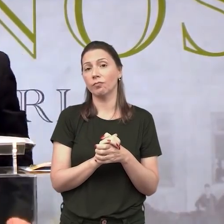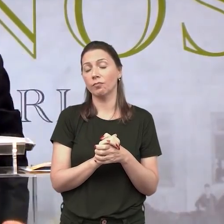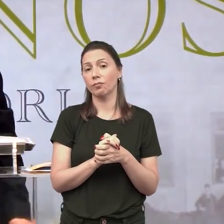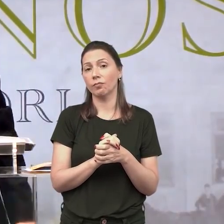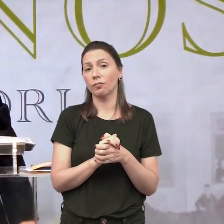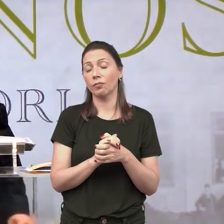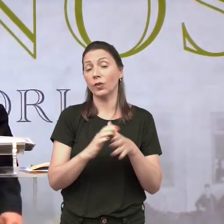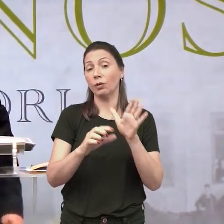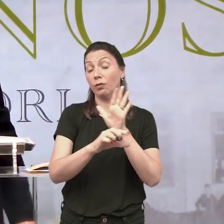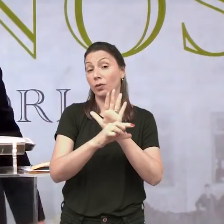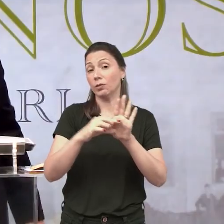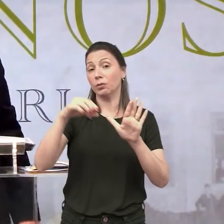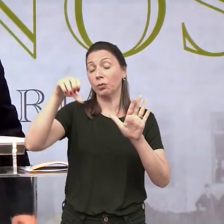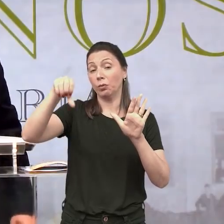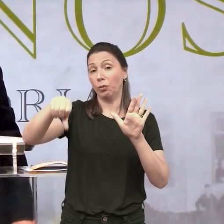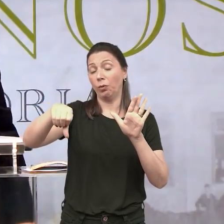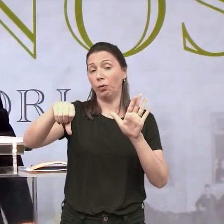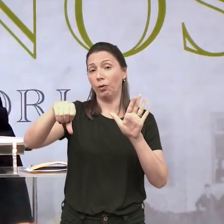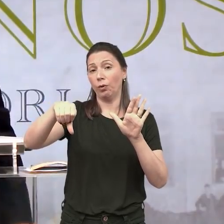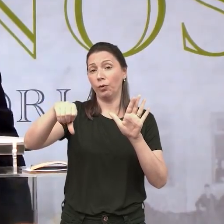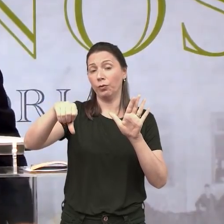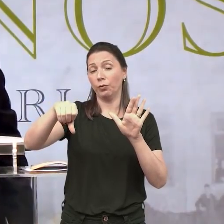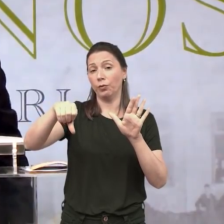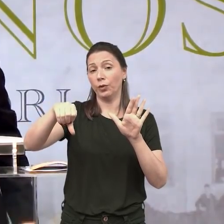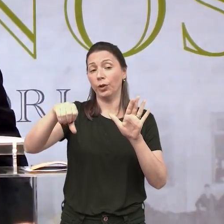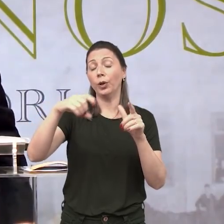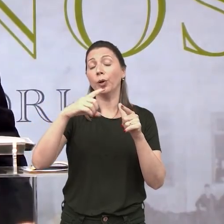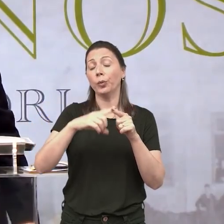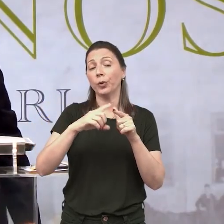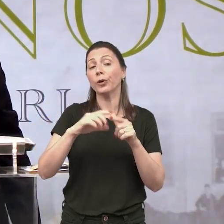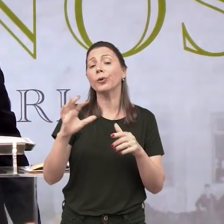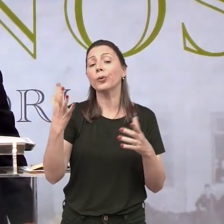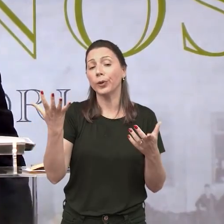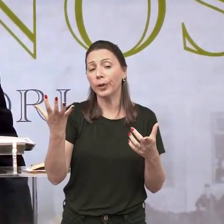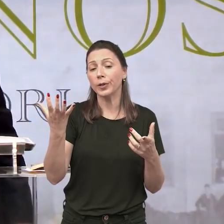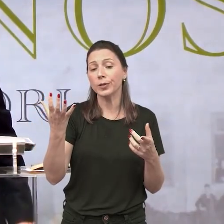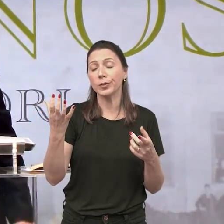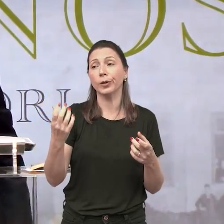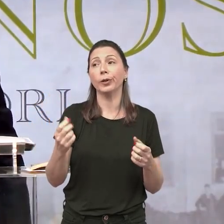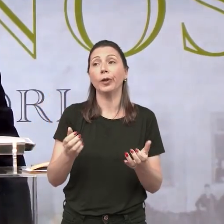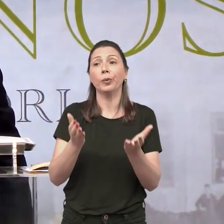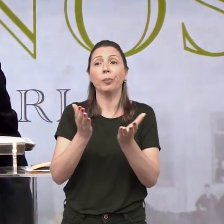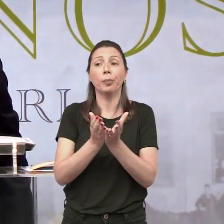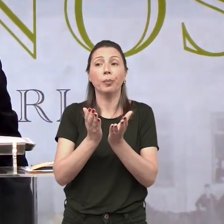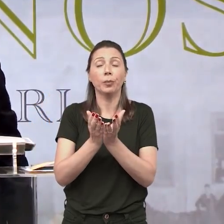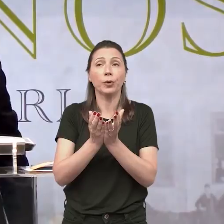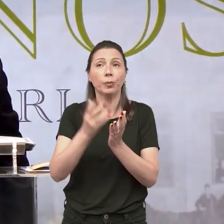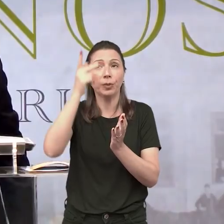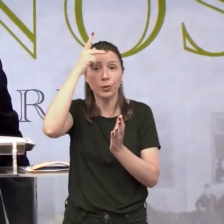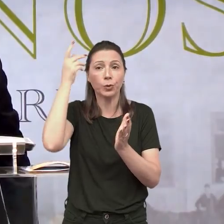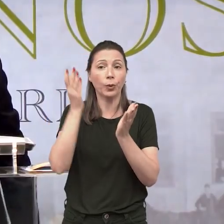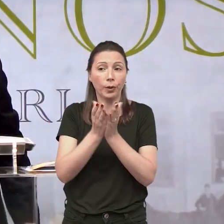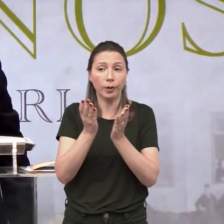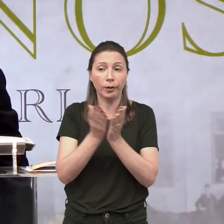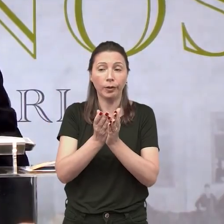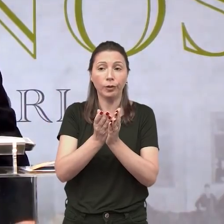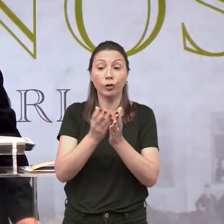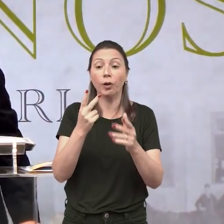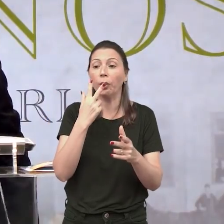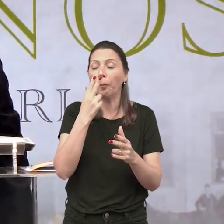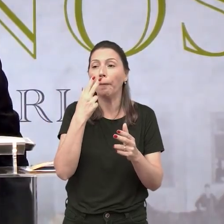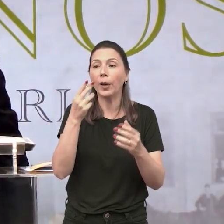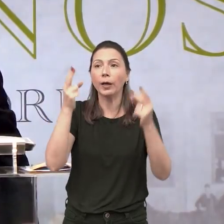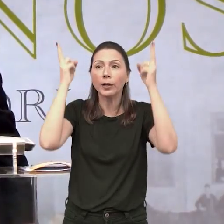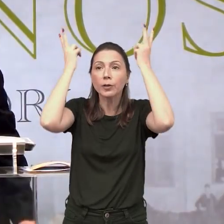no versículo 9, porque tem um crente burro, um crente cavalo. Veja aí. Não sejais como